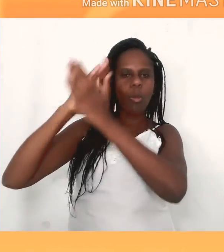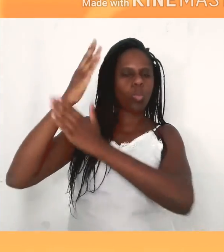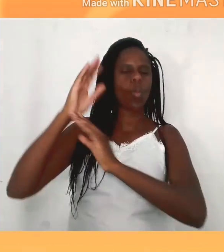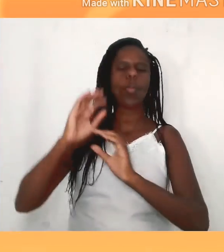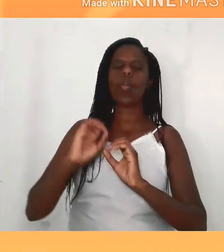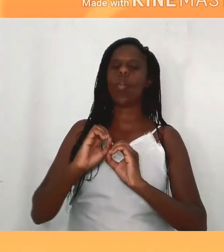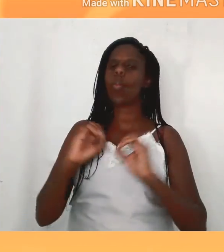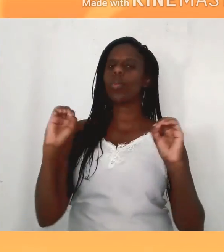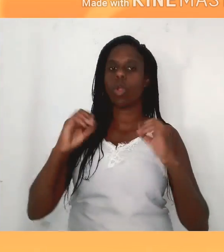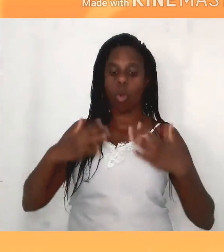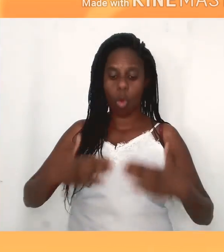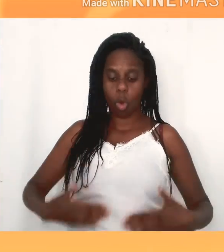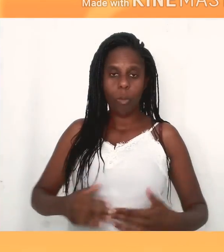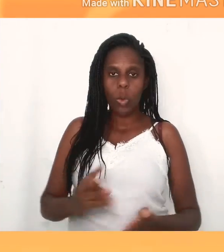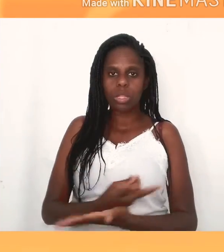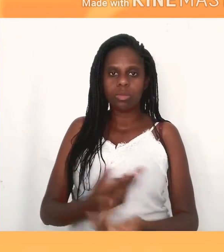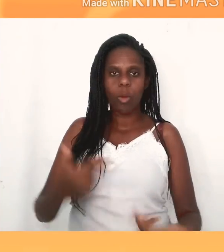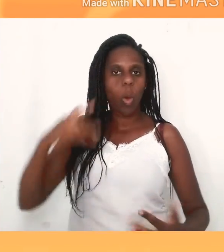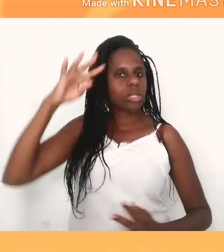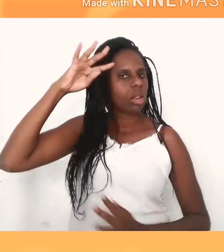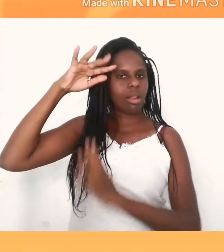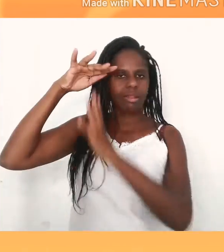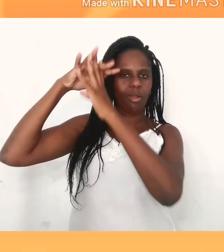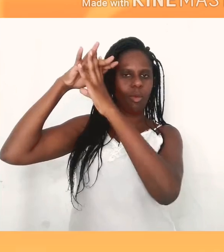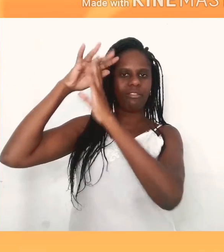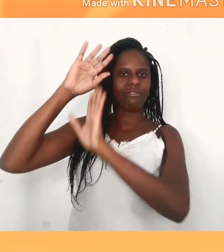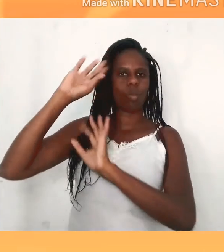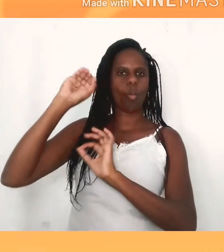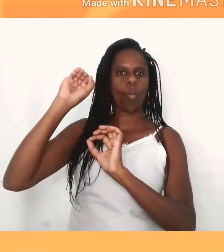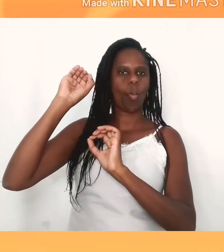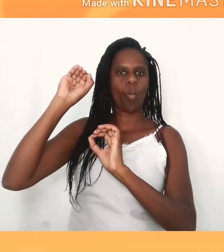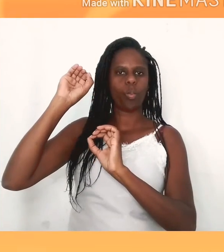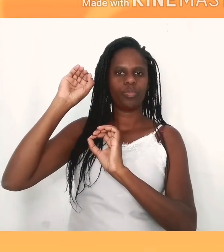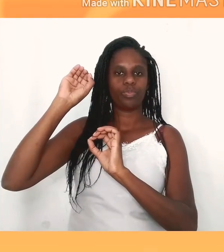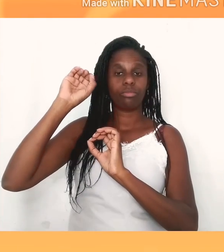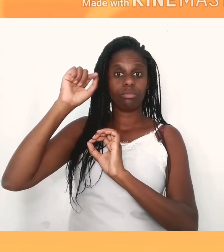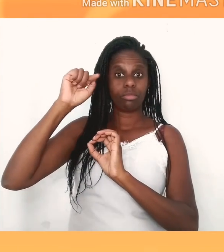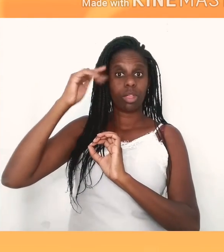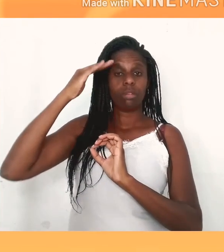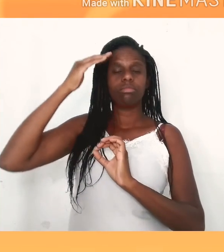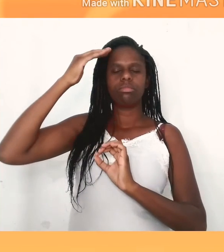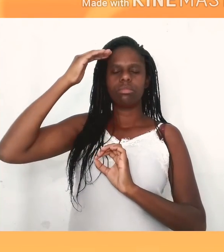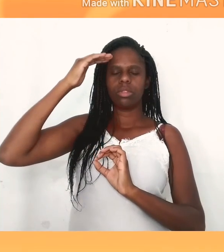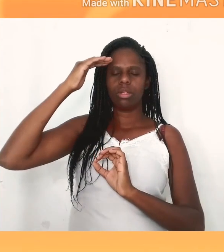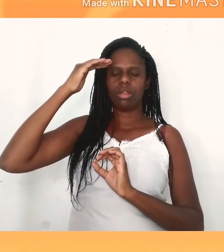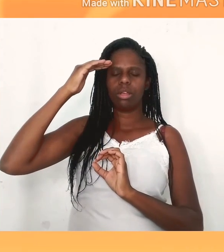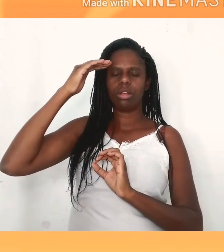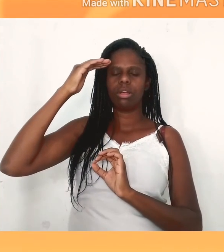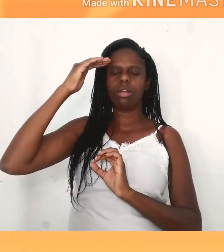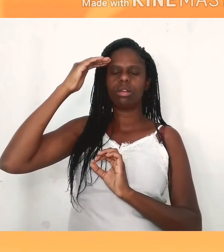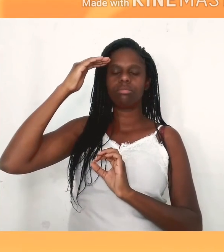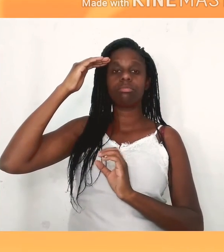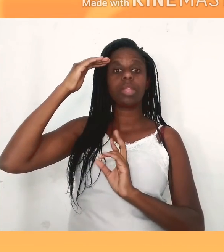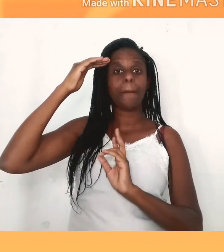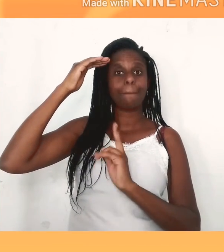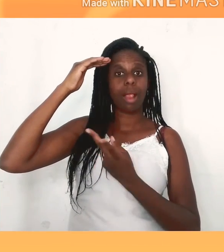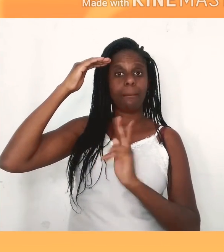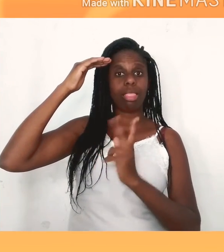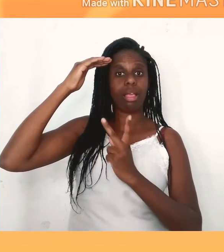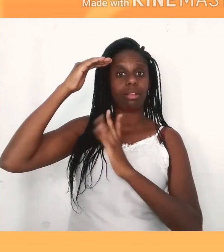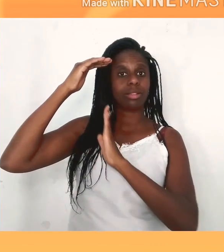se passando com o nosso corpo ali na hora. E aí, nesse estado que você permanece,